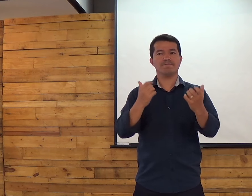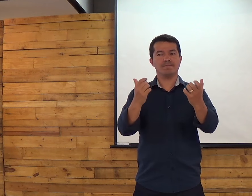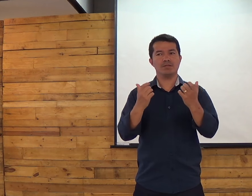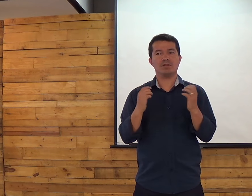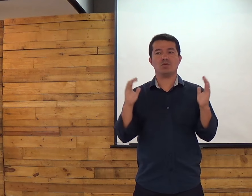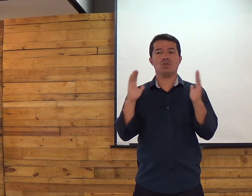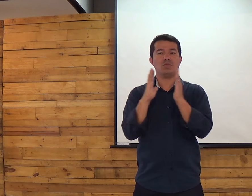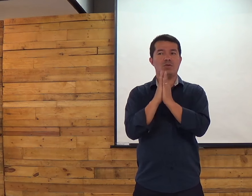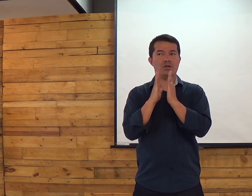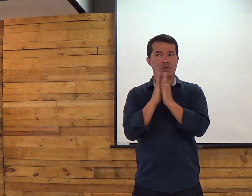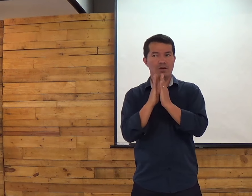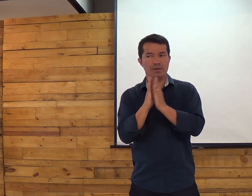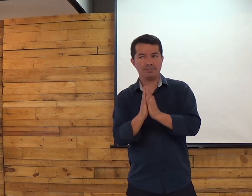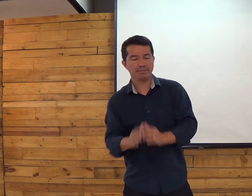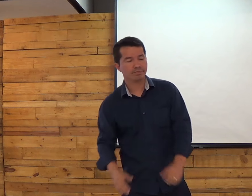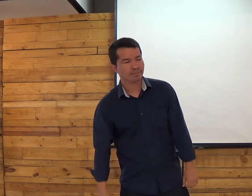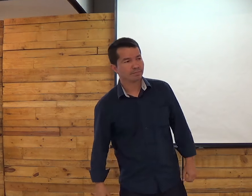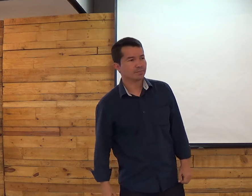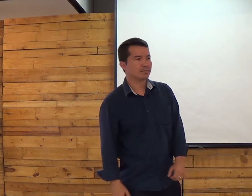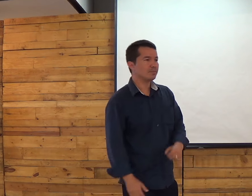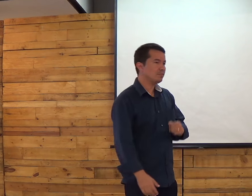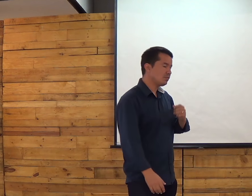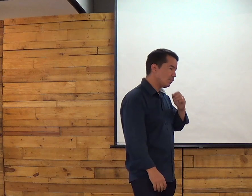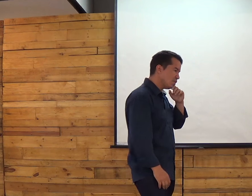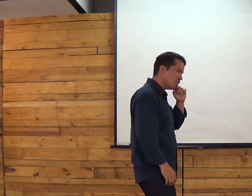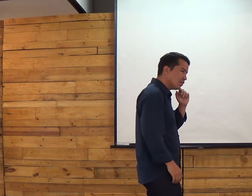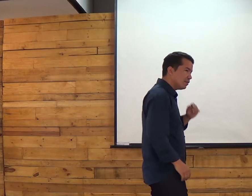Hoje, meu desejo é orar.